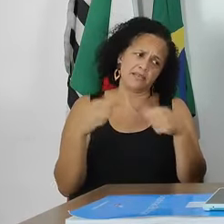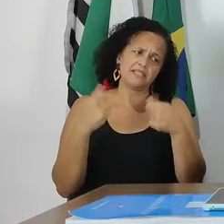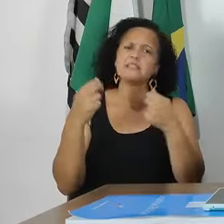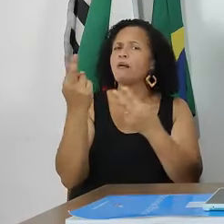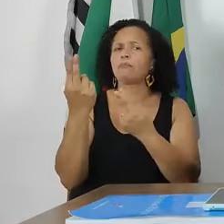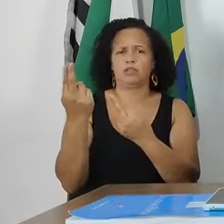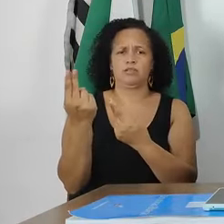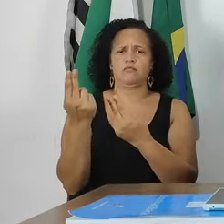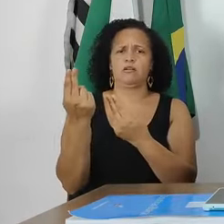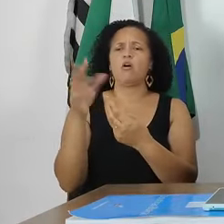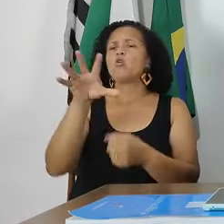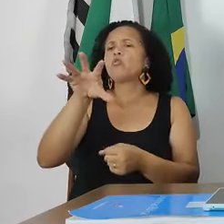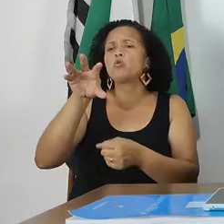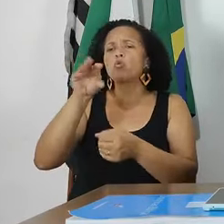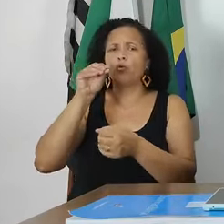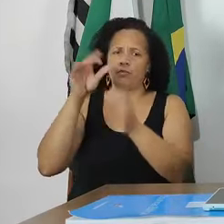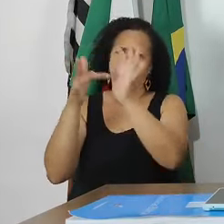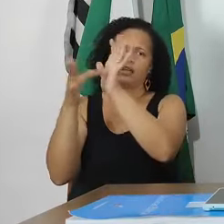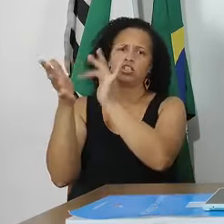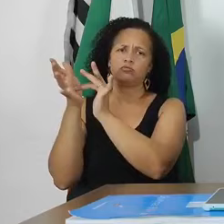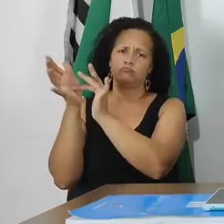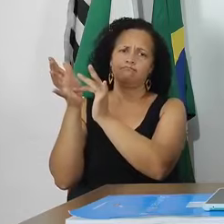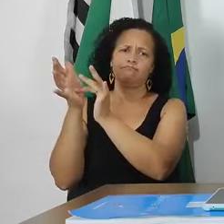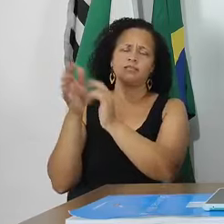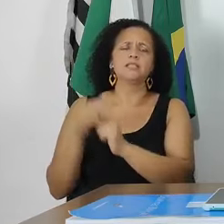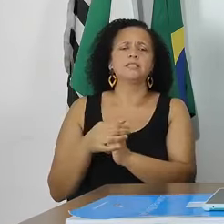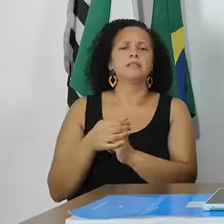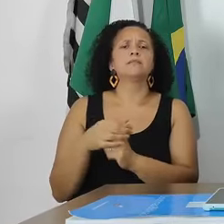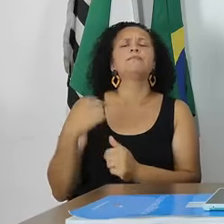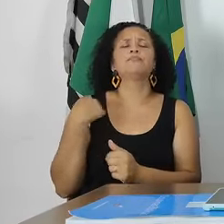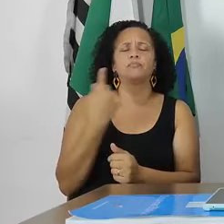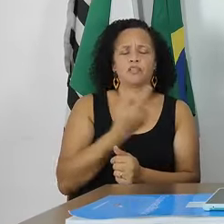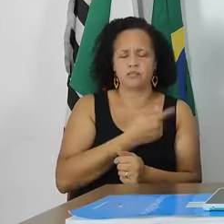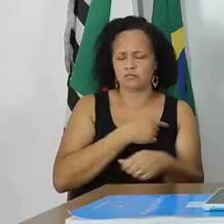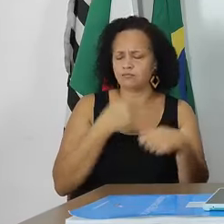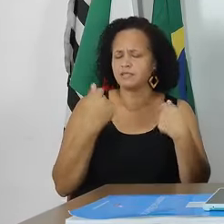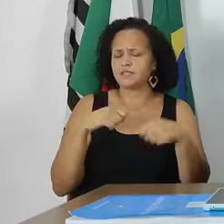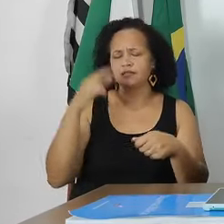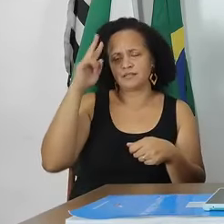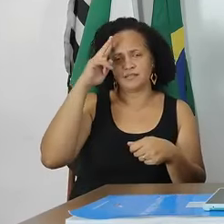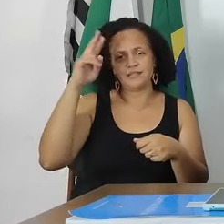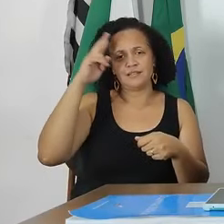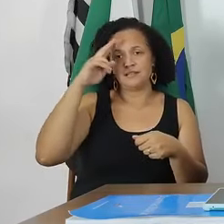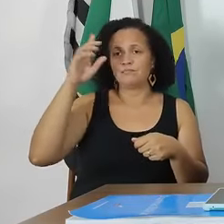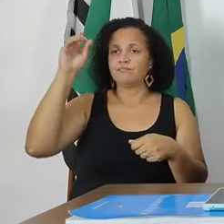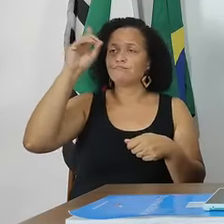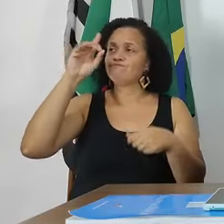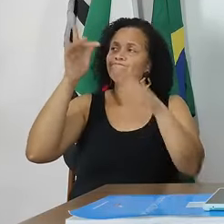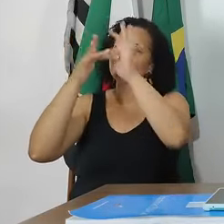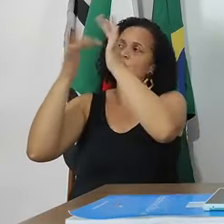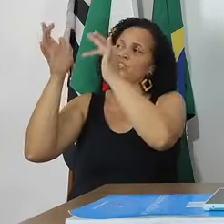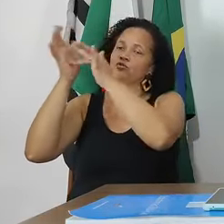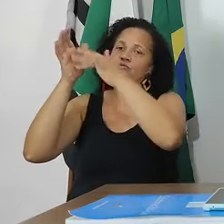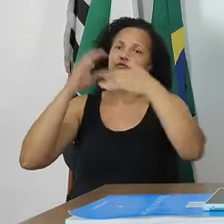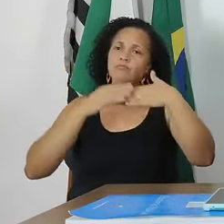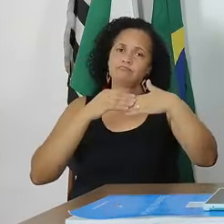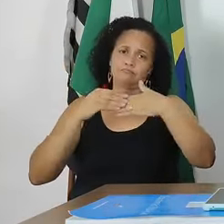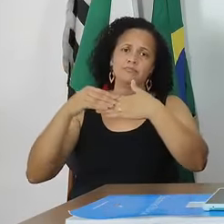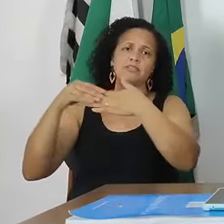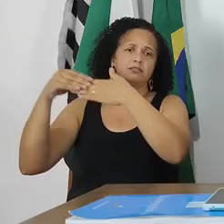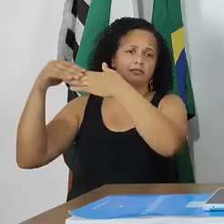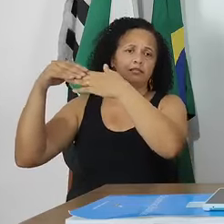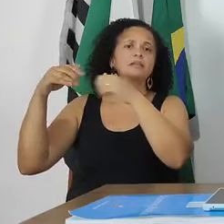dele, né? A gente sabe o que a gente tem que fazer, mas muitas vezes a gente não faz,